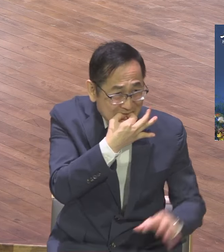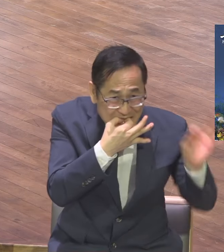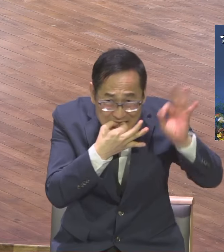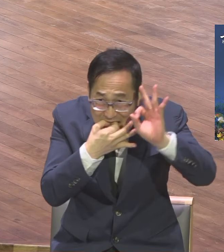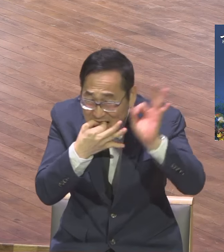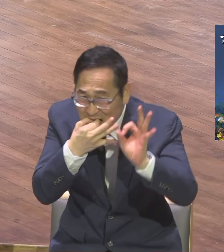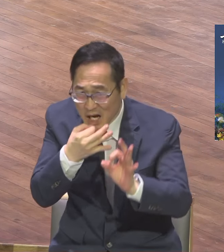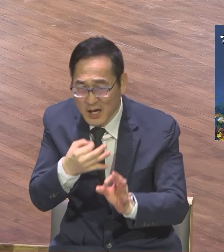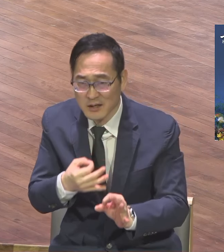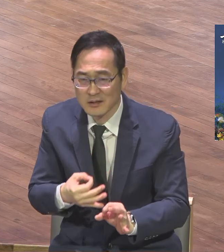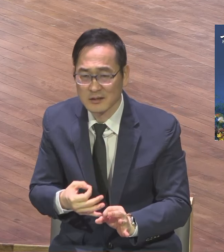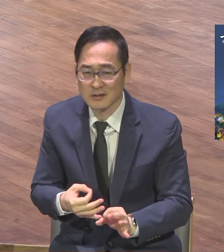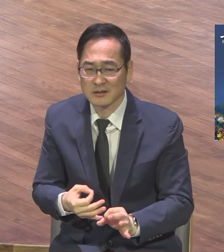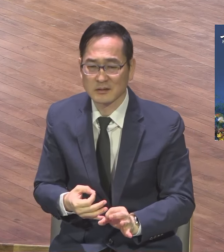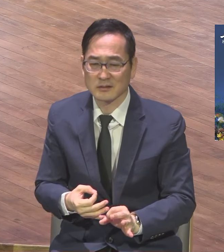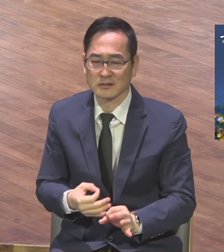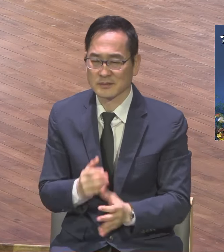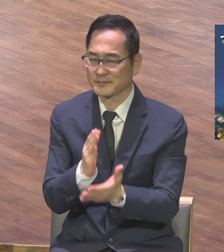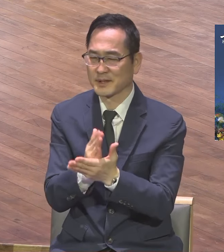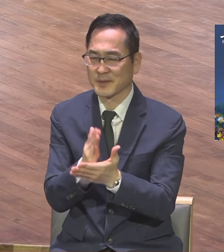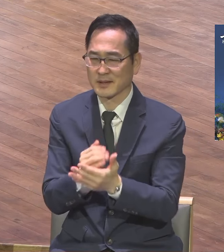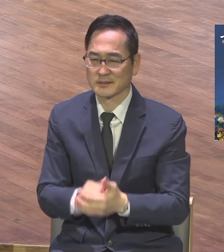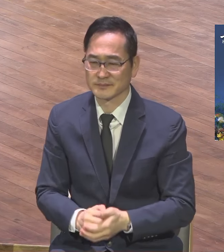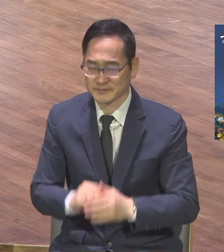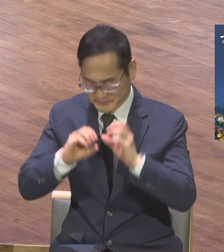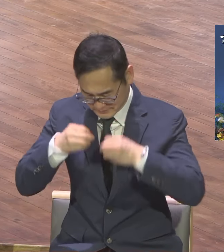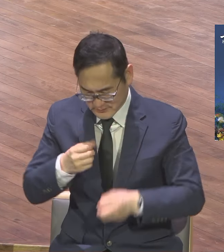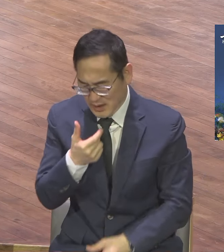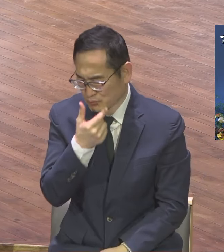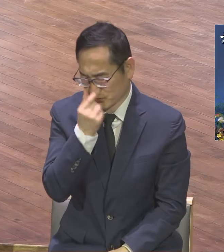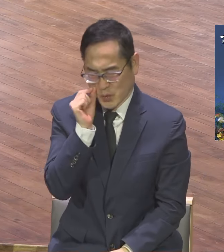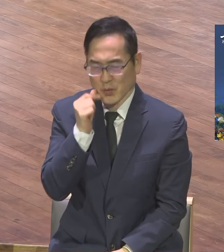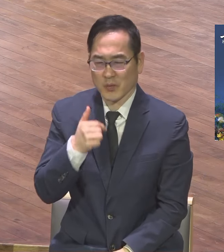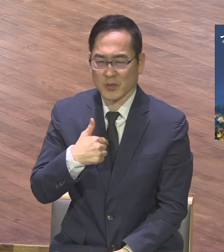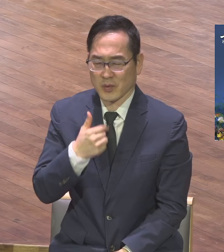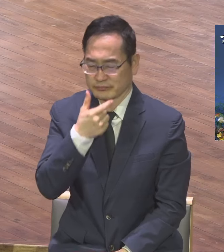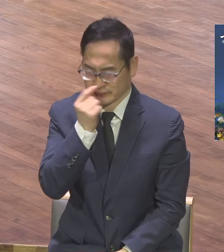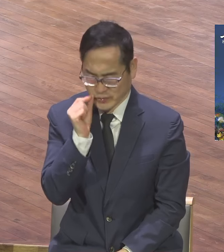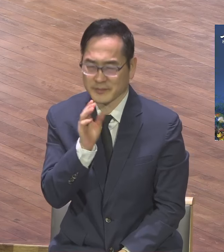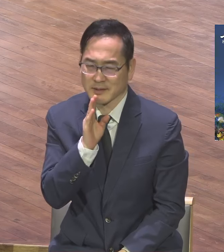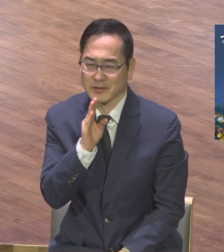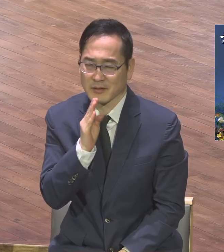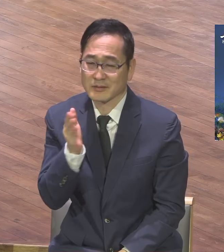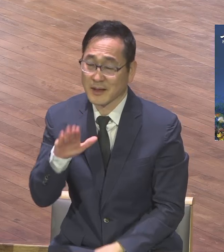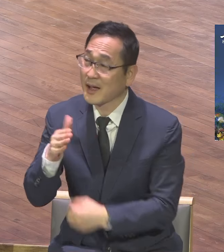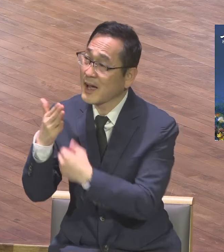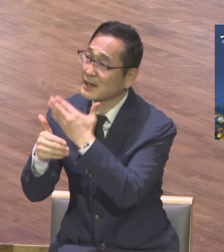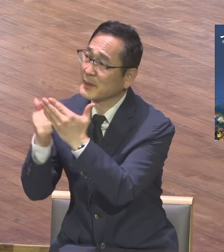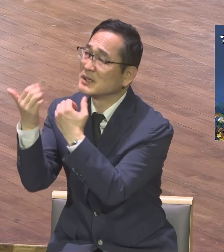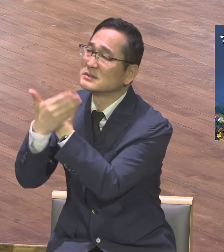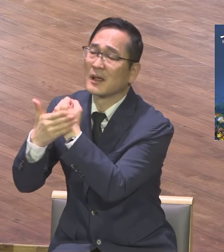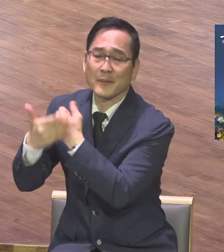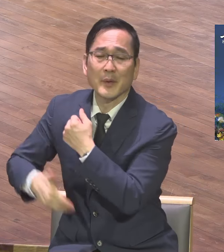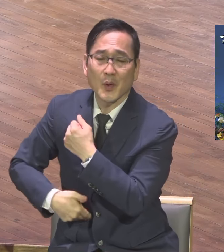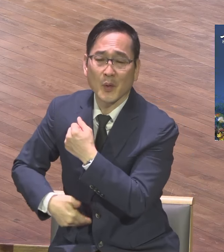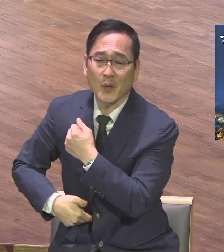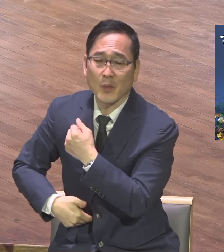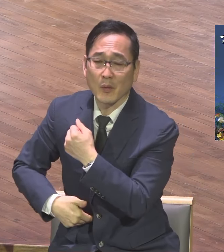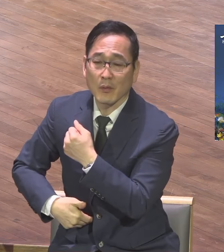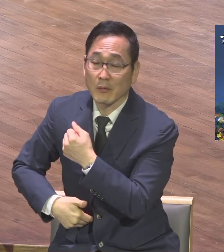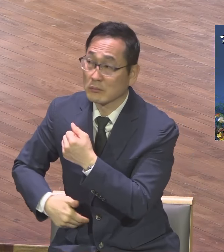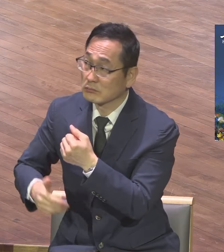내가 부족하지요. 그래서 하나님 은혜가 필요하지요. 그러나 여러분이 그리스도가 계시기 때문에